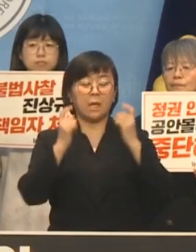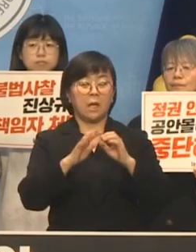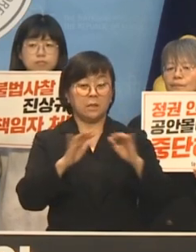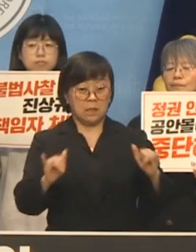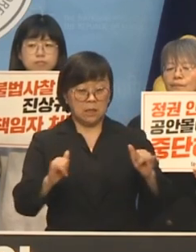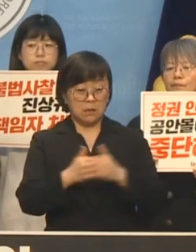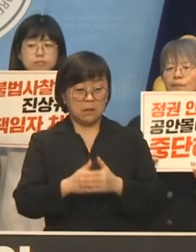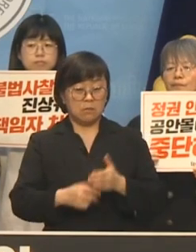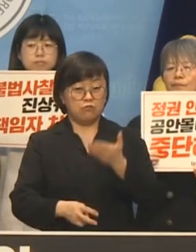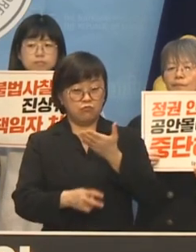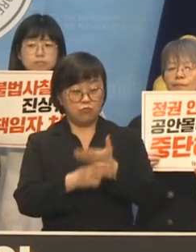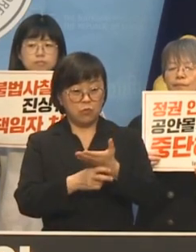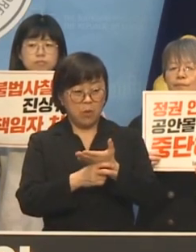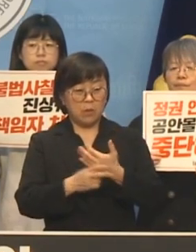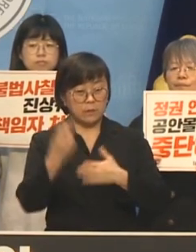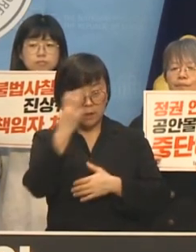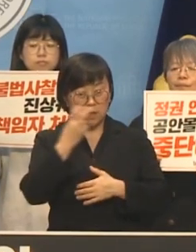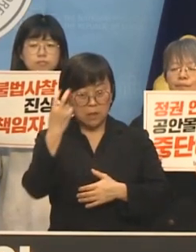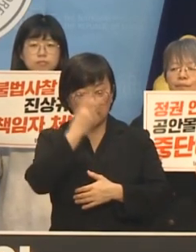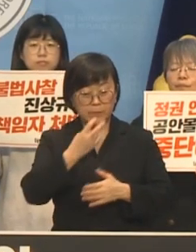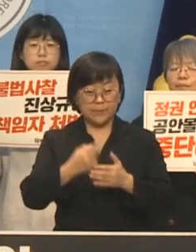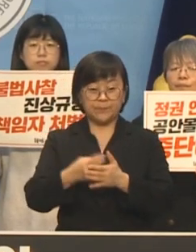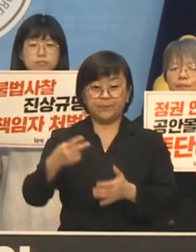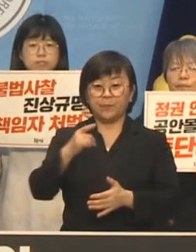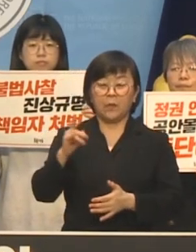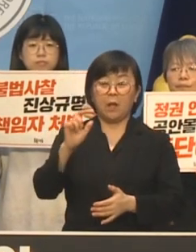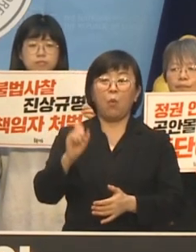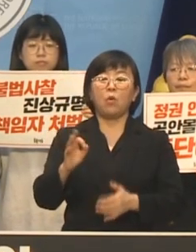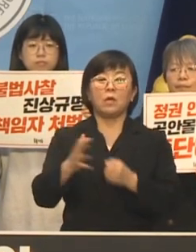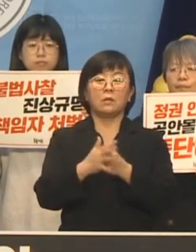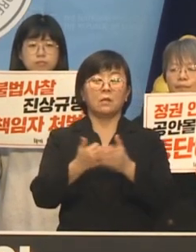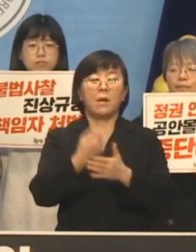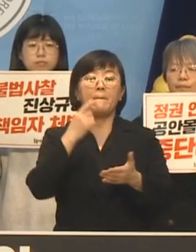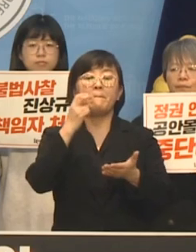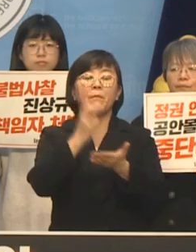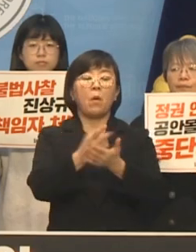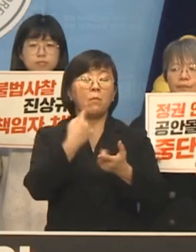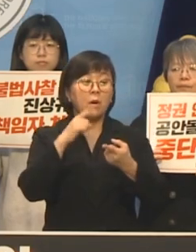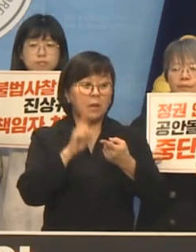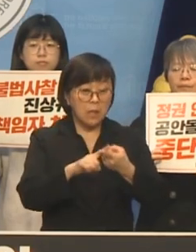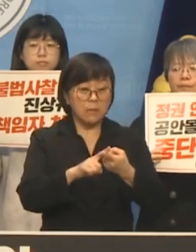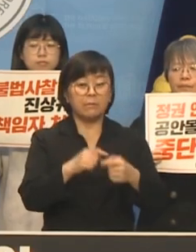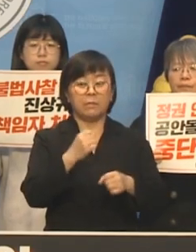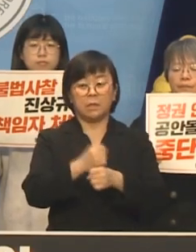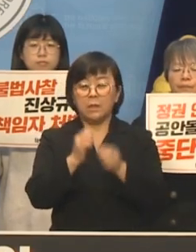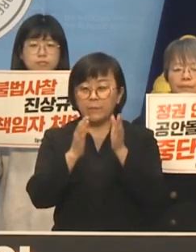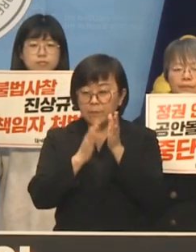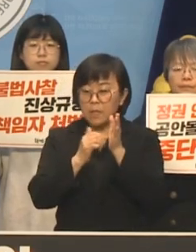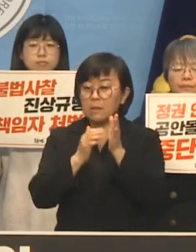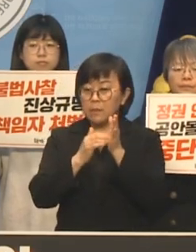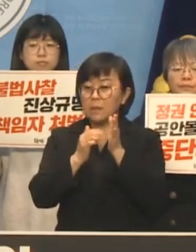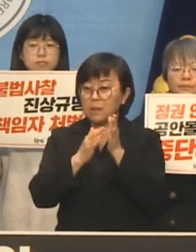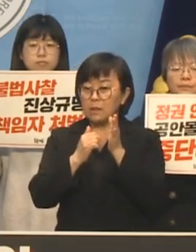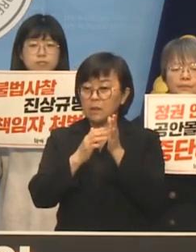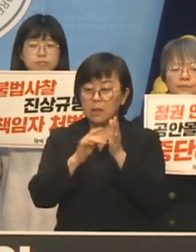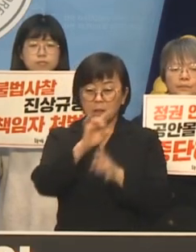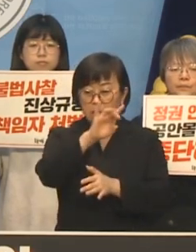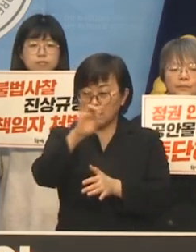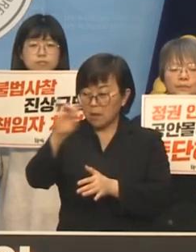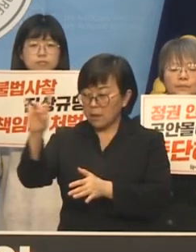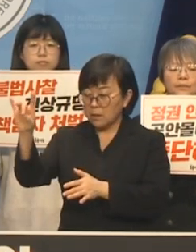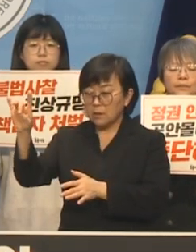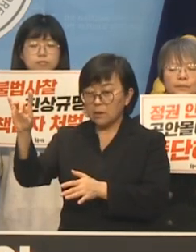이제 아예 대공이라는 명분으로 합법화해서 비밀리에 각 개인